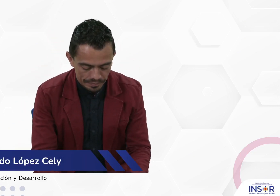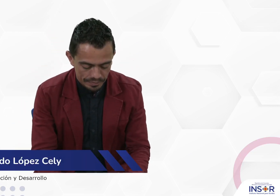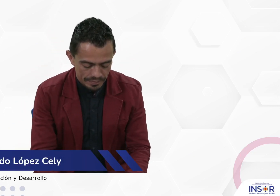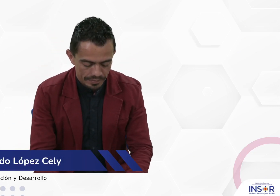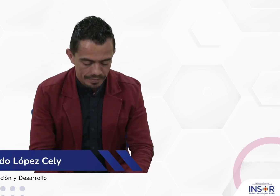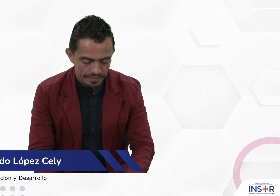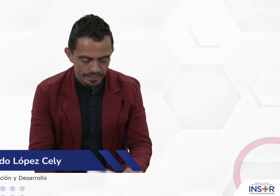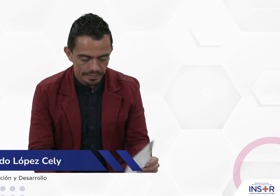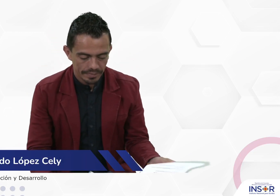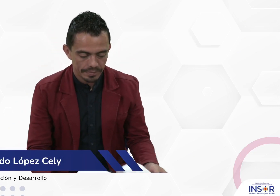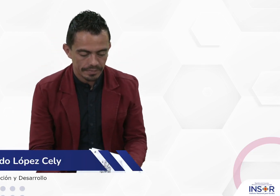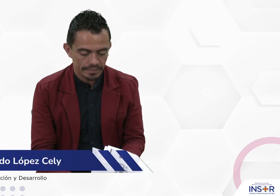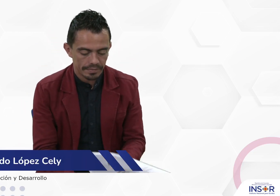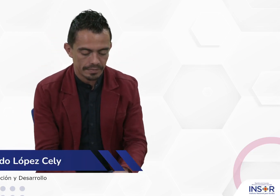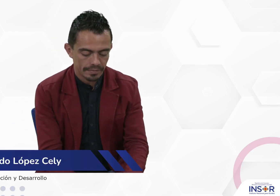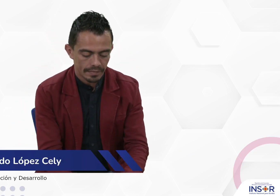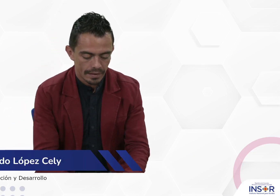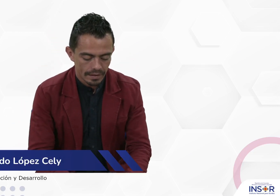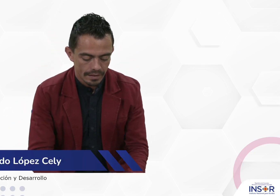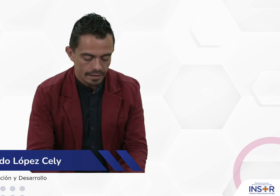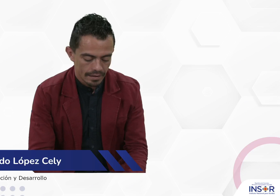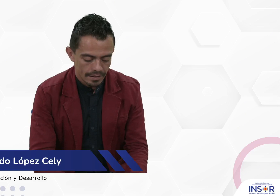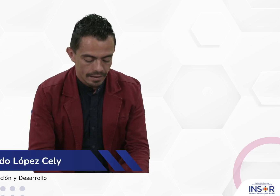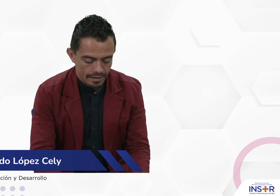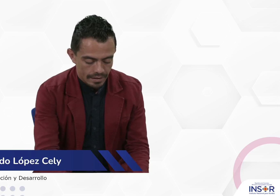número 5.